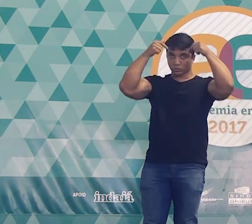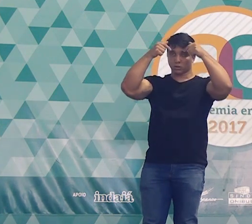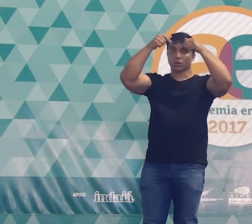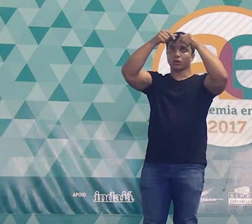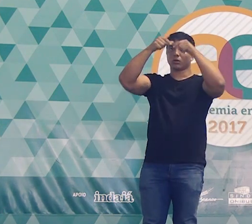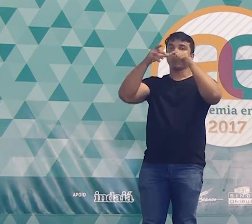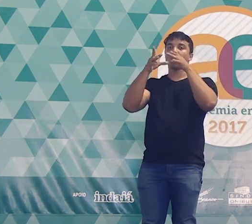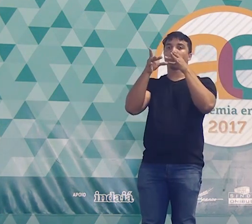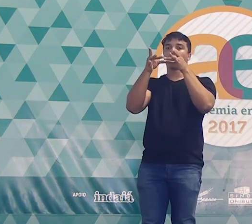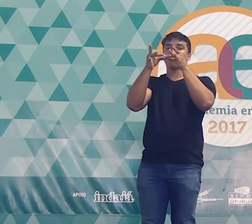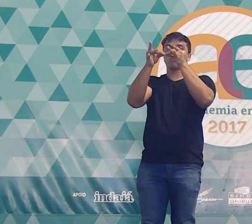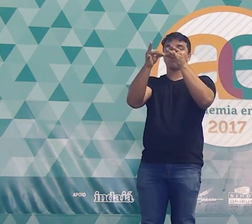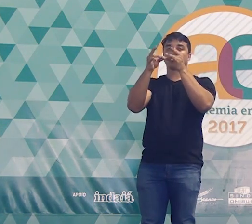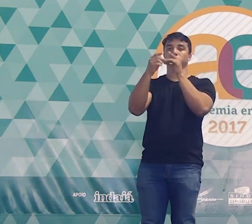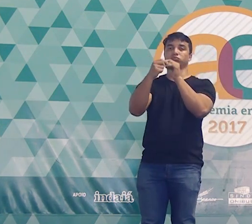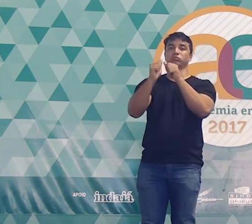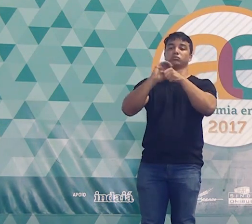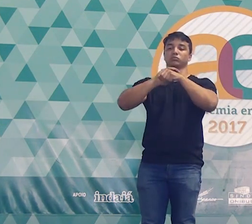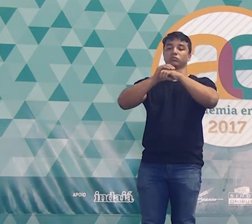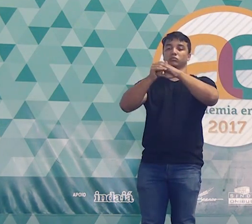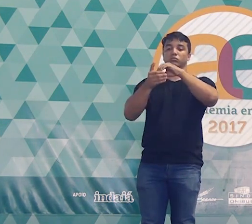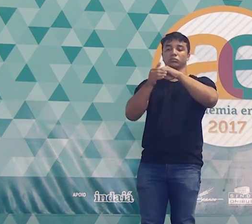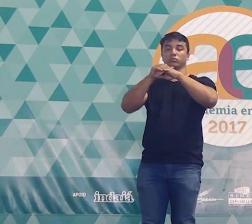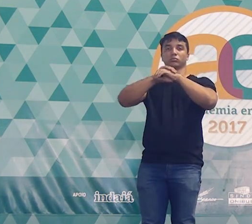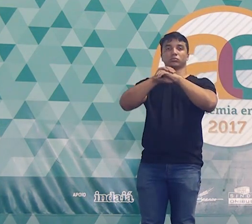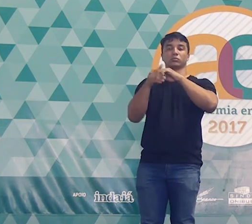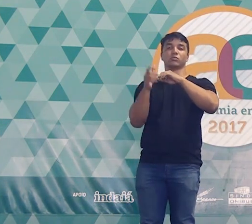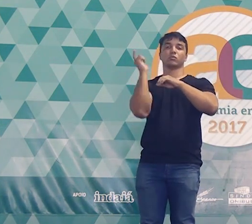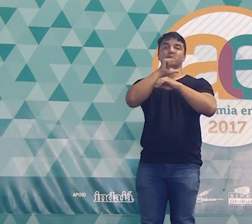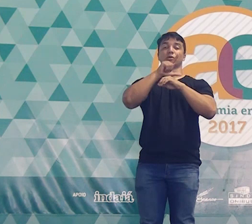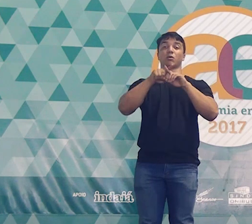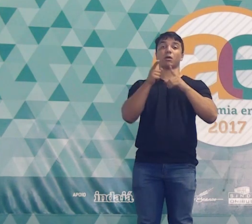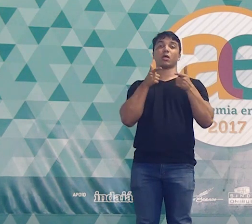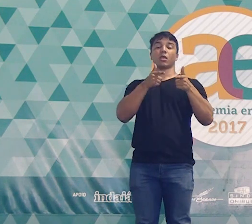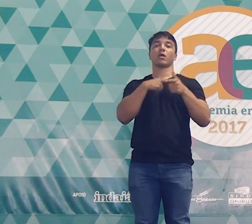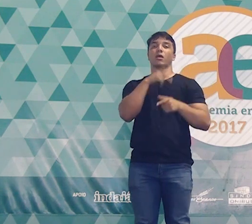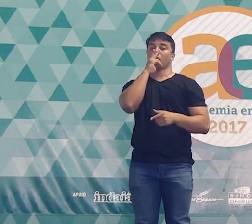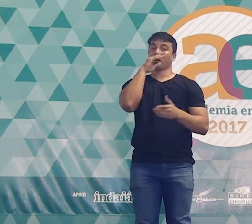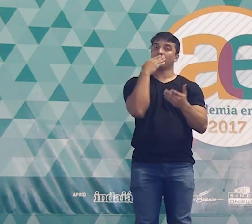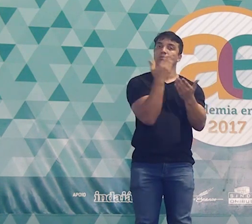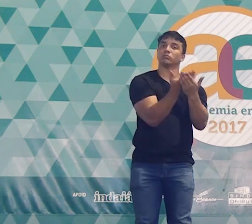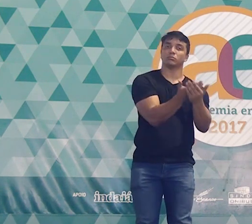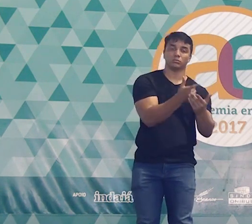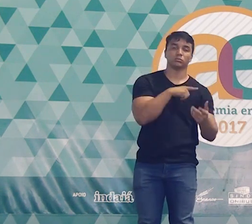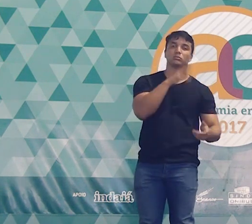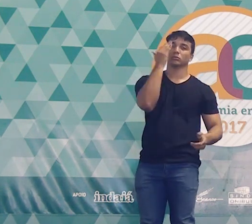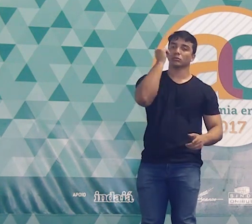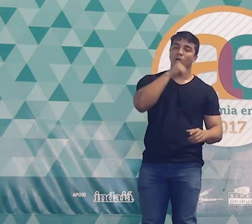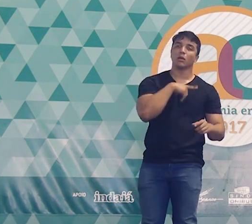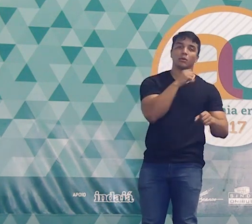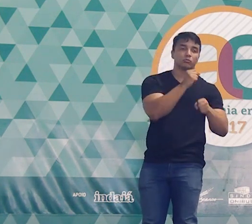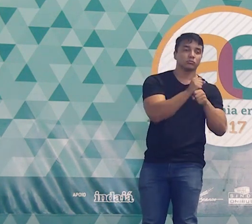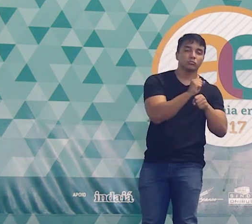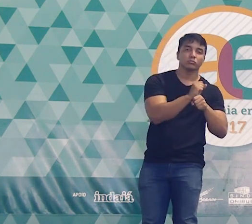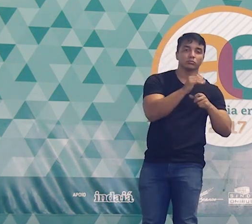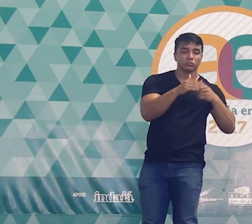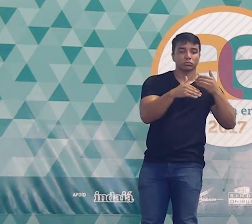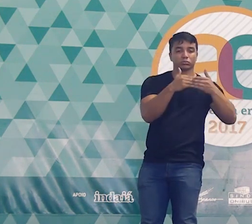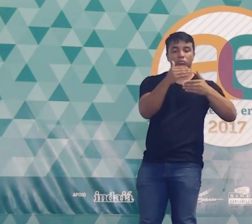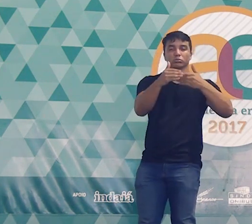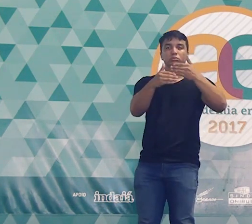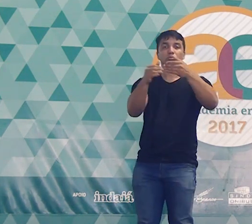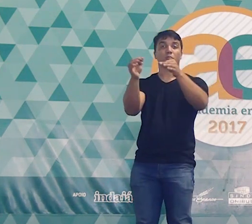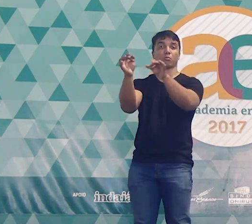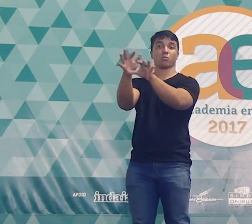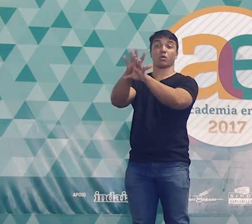vai se fechar, vai se fundir, formar um osso só. Então, o bebê, na verdade, o que a gente tem que lembrar é que o bebê, muita parte